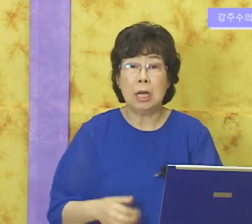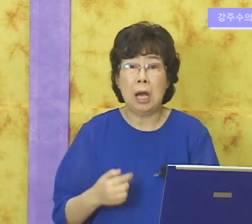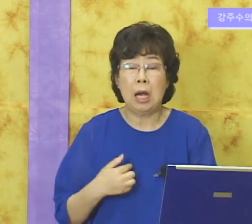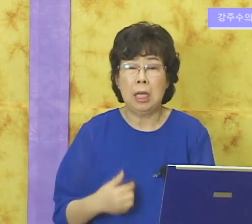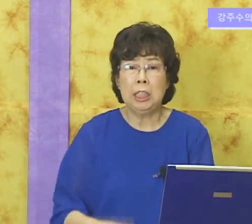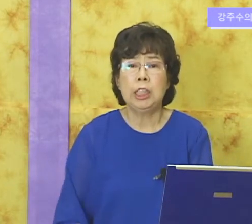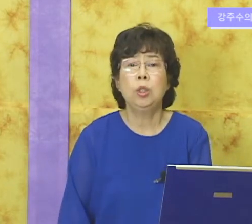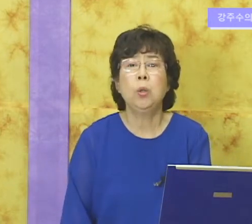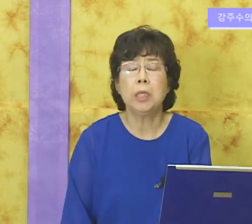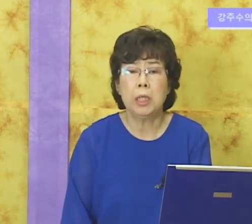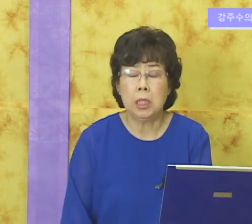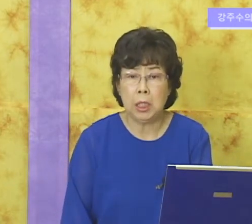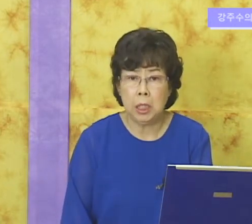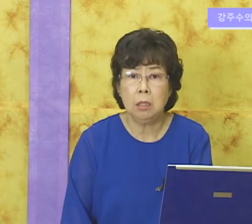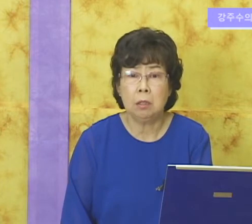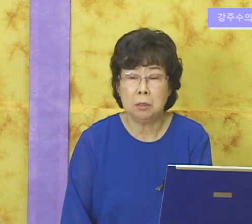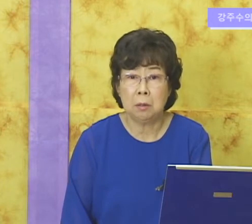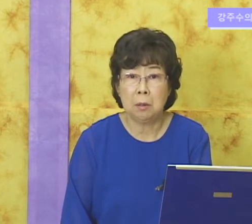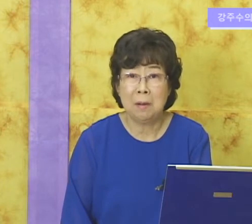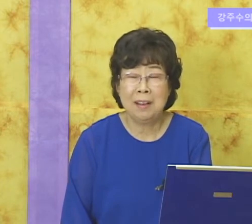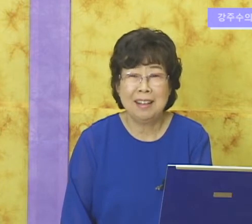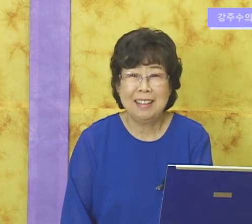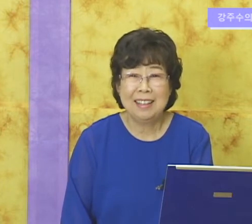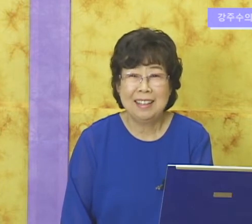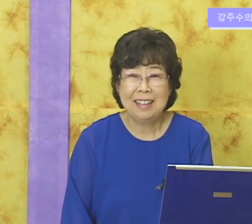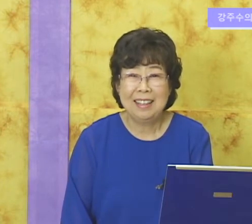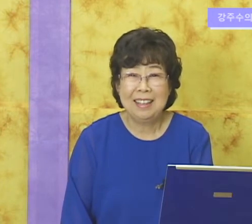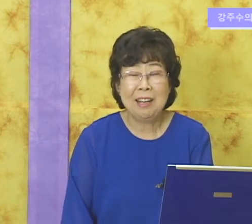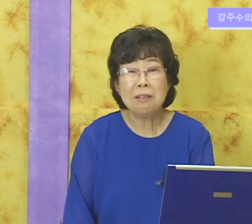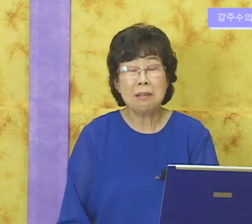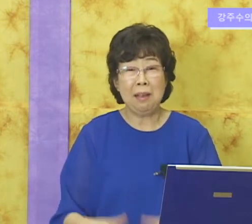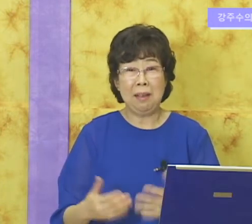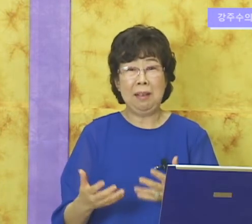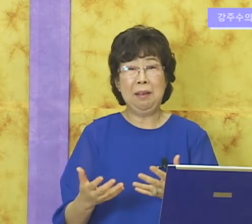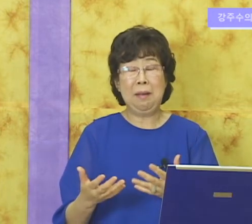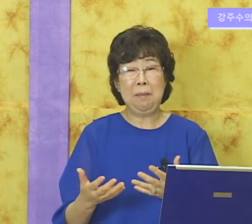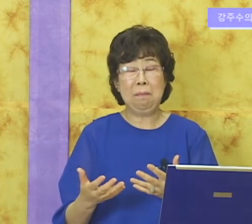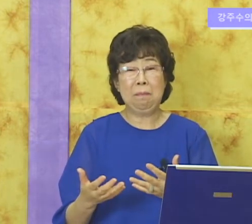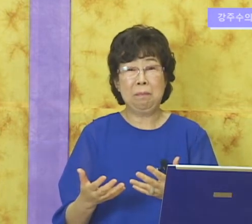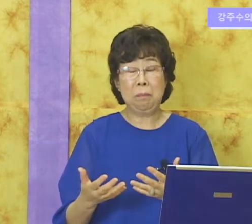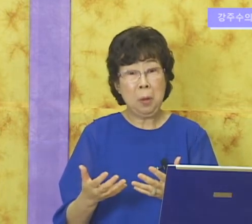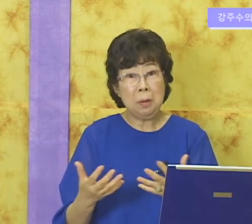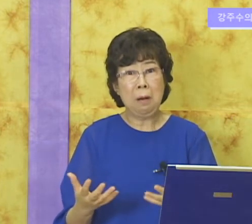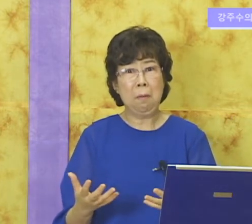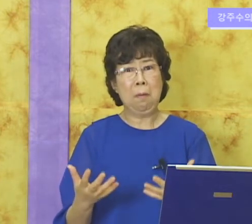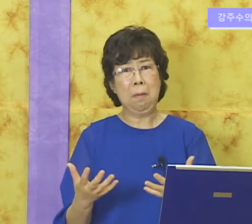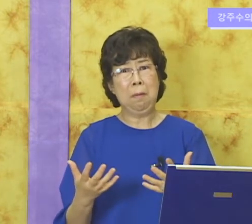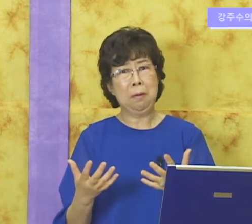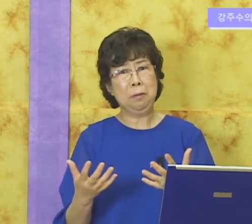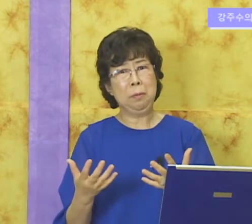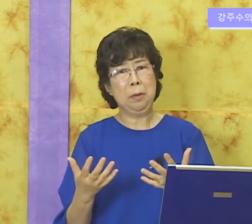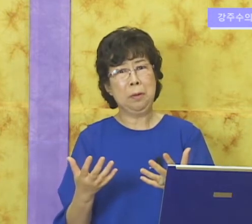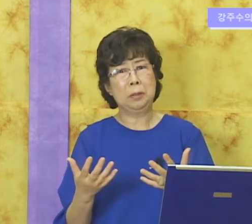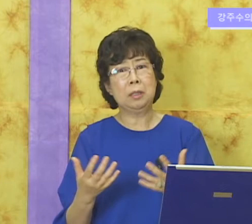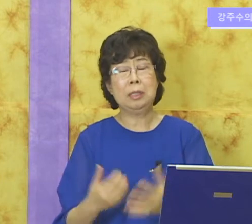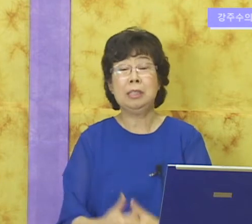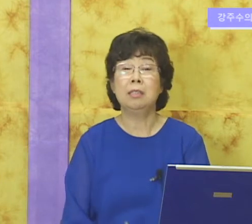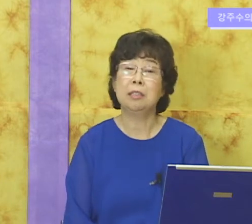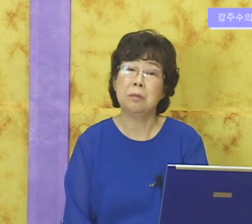제가 신통력이 있는 것처럼 네, 그렇게 이렇게 표현하고 얼굴 표정을 짓는